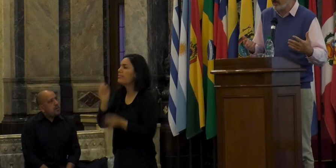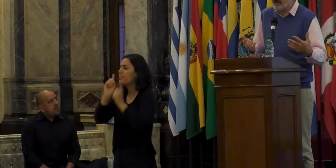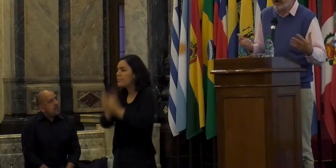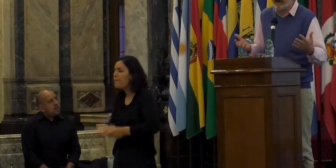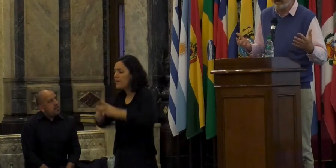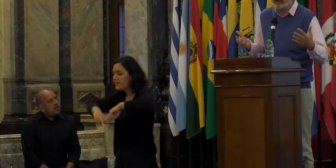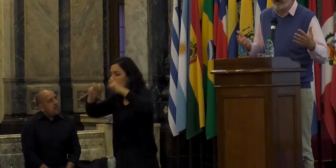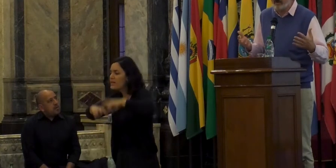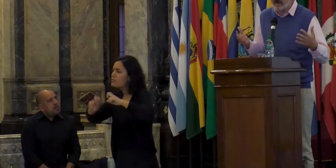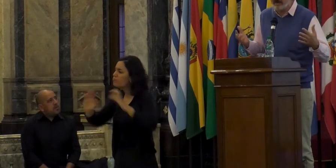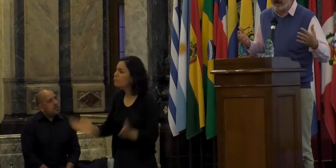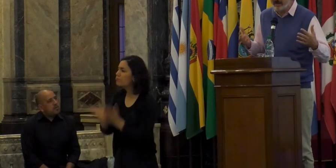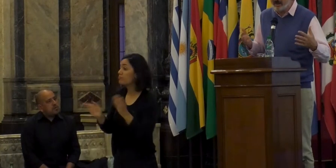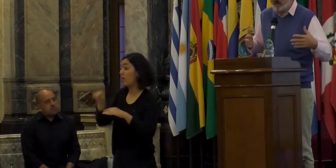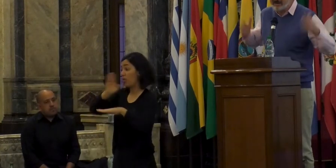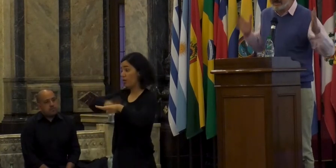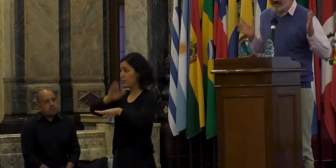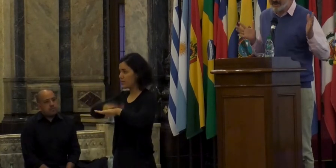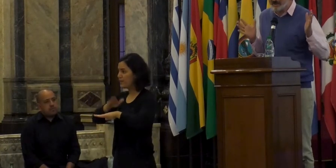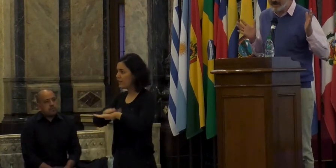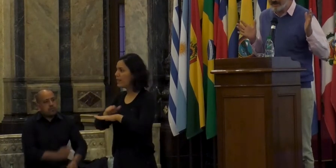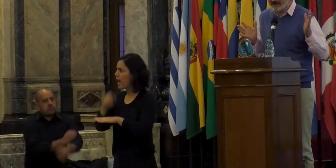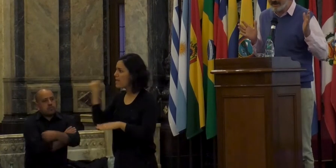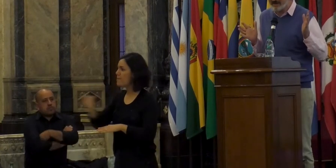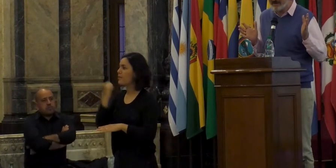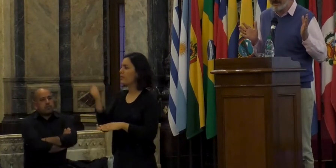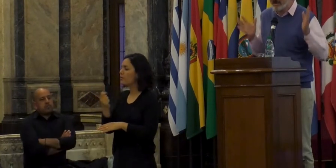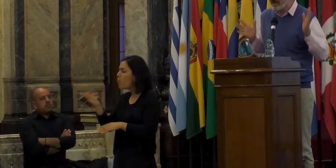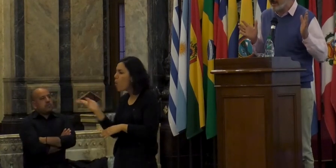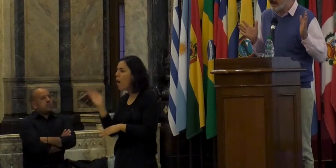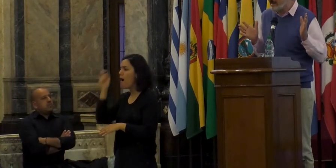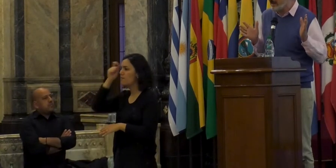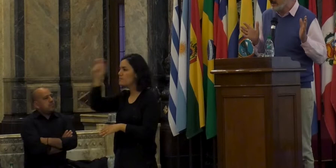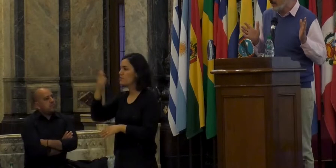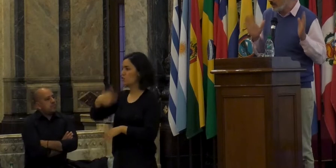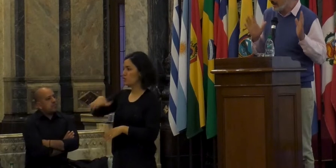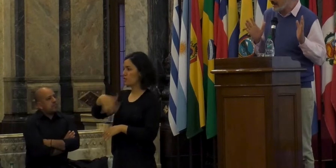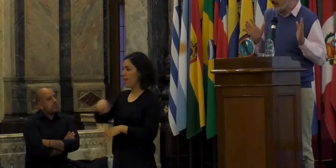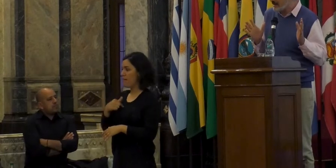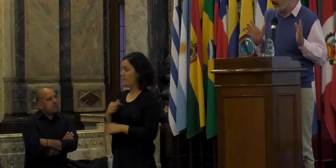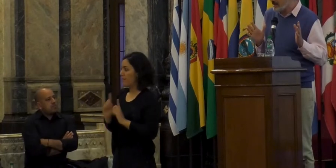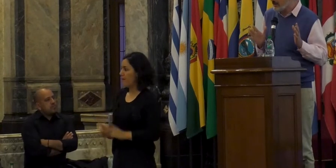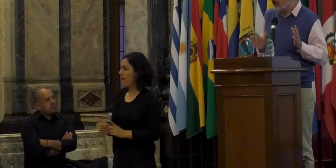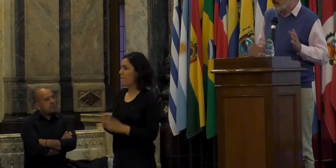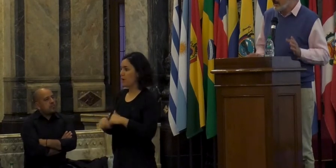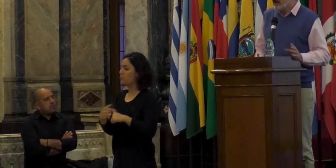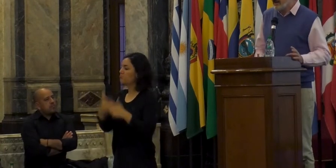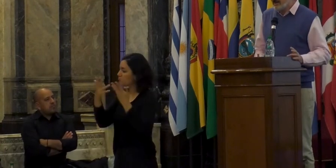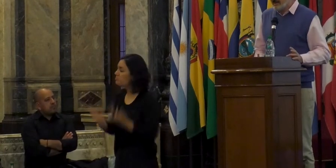en psicología. Es una responsabilidad muy grande. ¿Cuántas ciencias sociales hay? También me queda grande, pero voy a tratar de hacerlo.